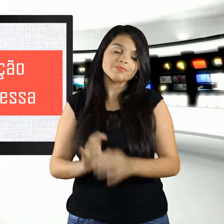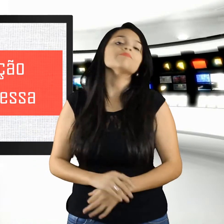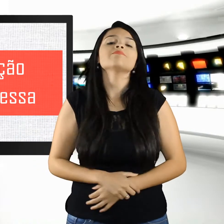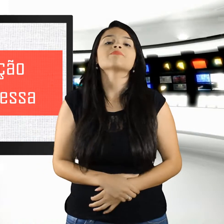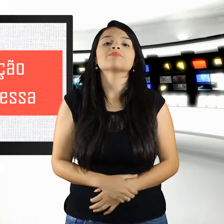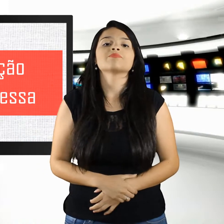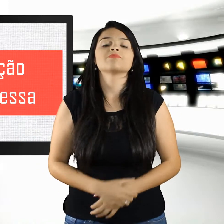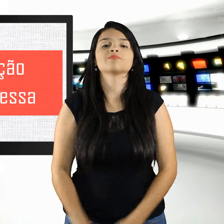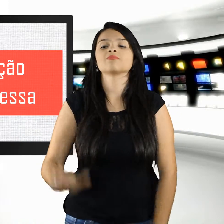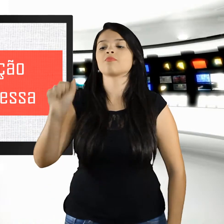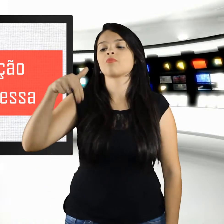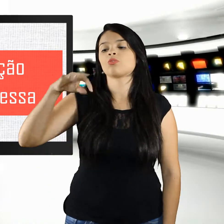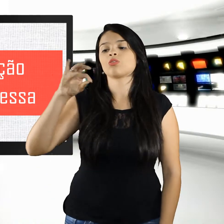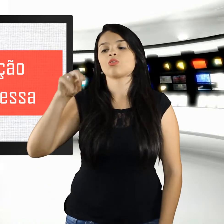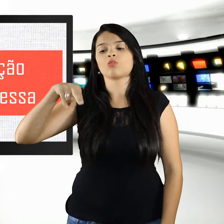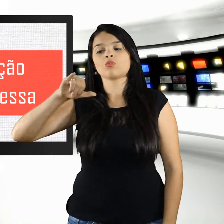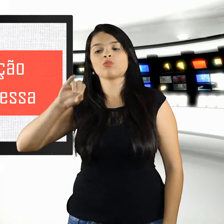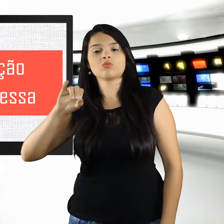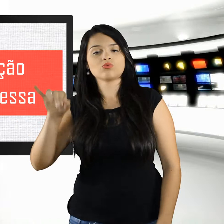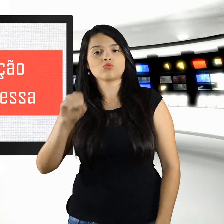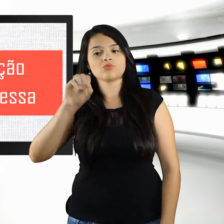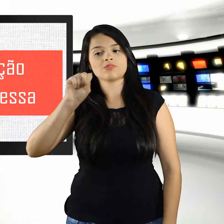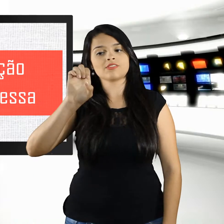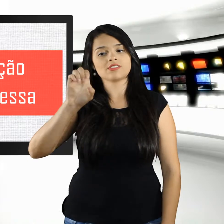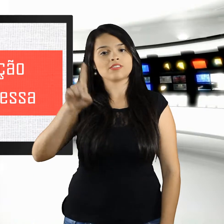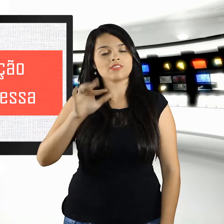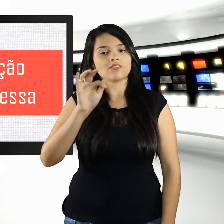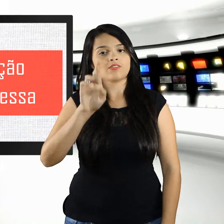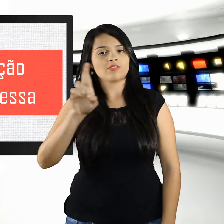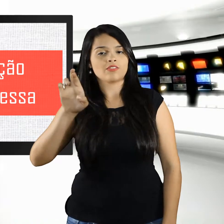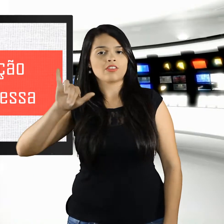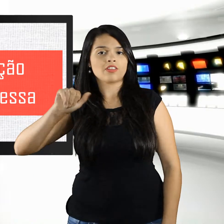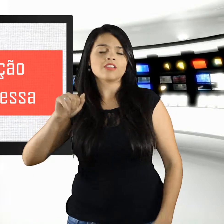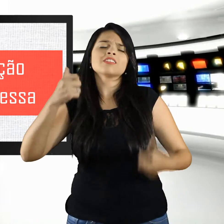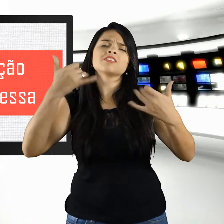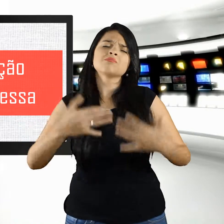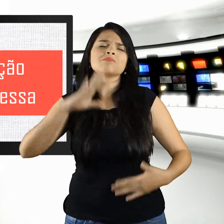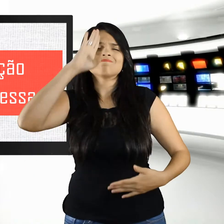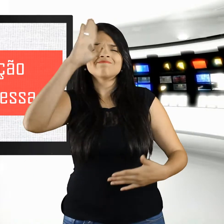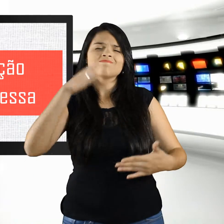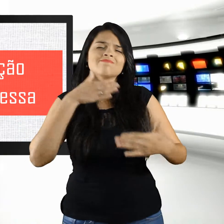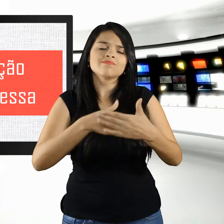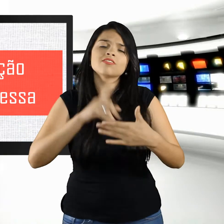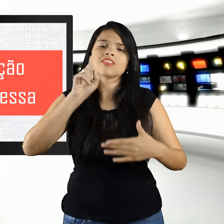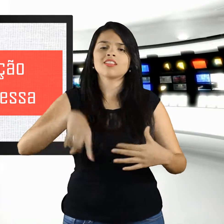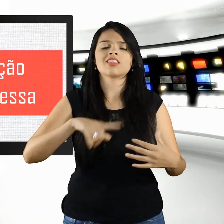Antônio José Ferreira tem convicção de que um dos principais obstáculos deve ser ultrapassado com a universalização da educação de